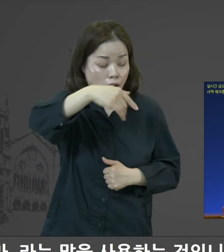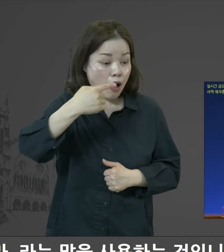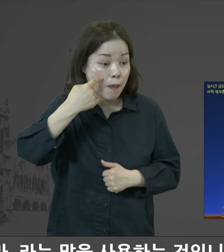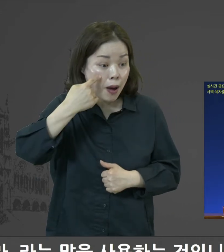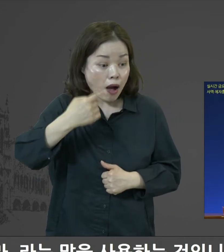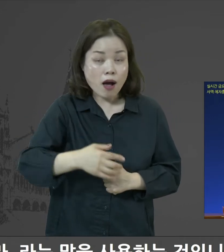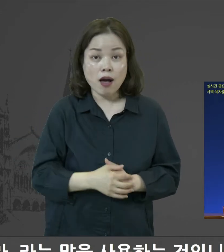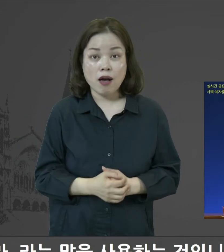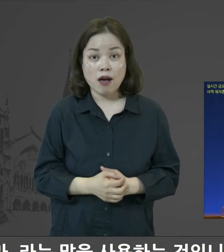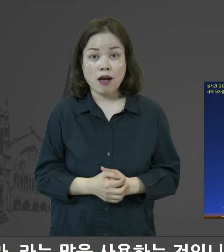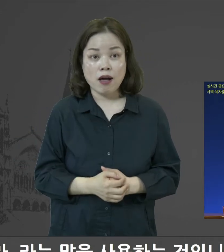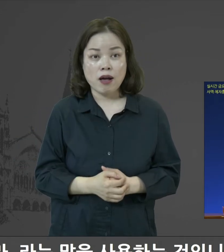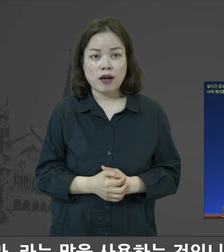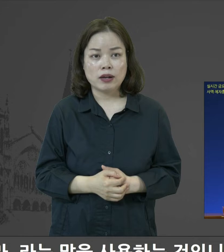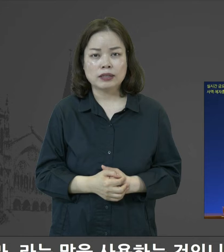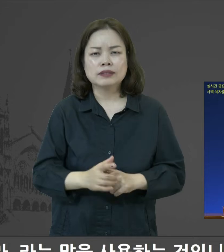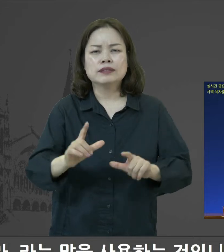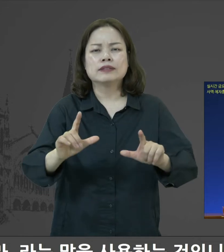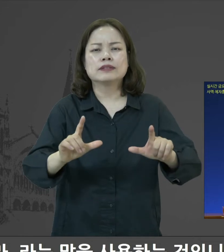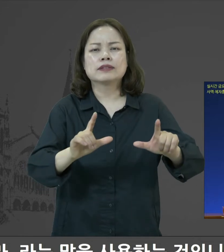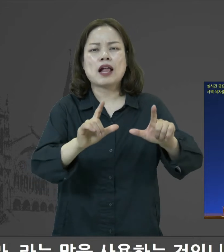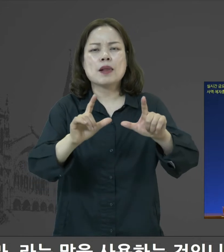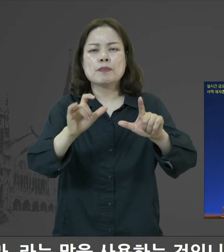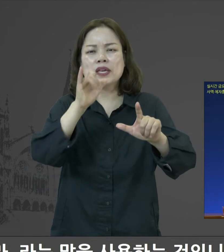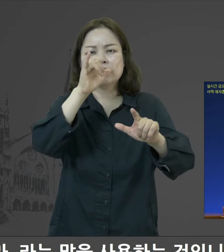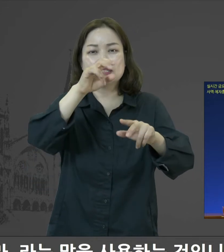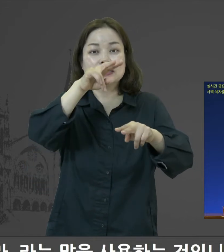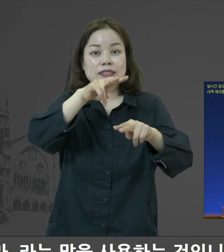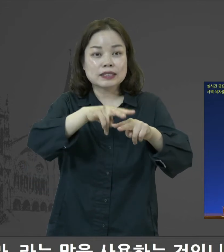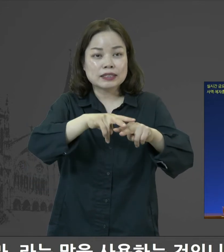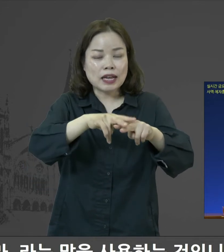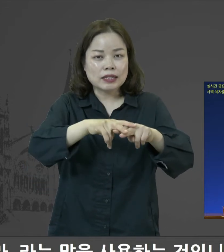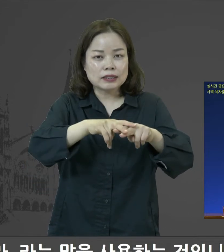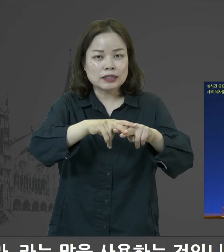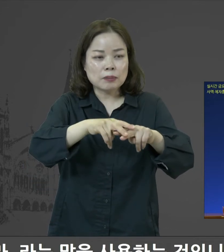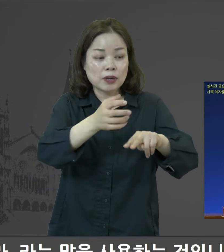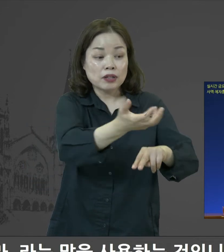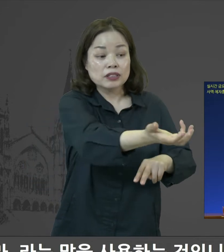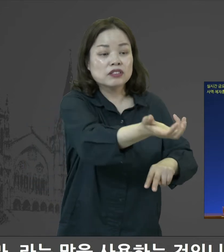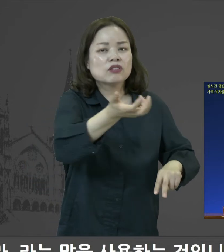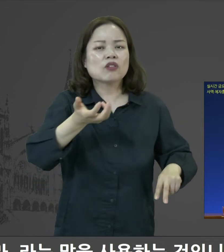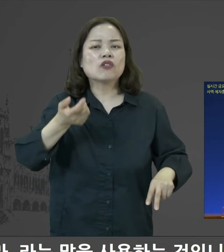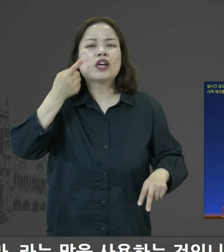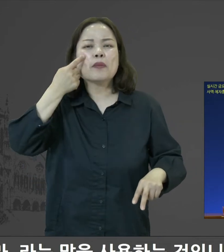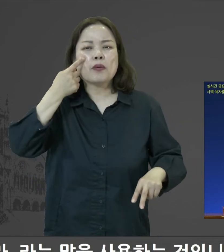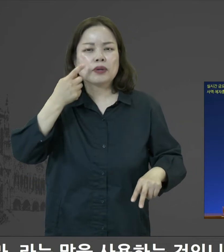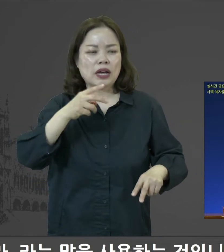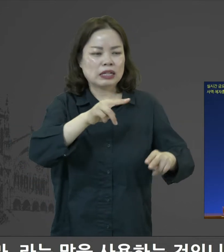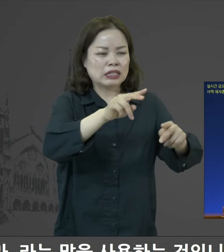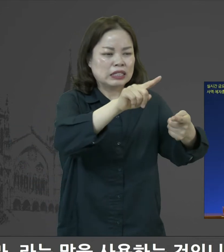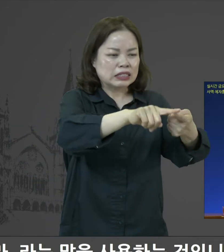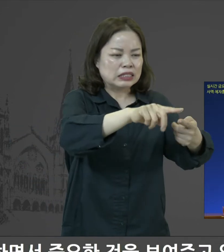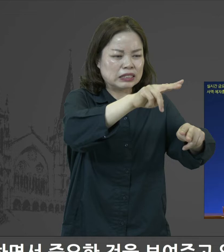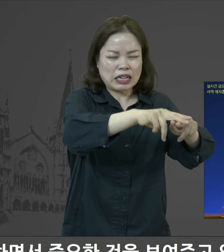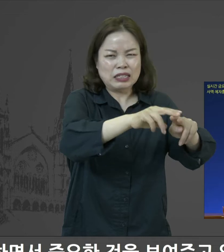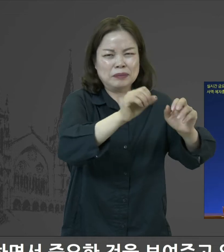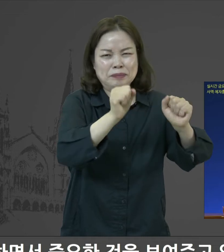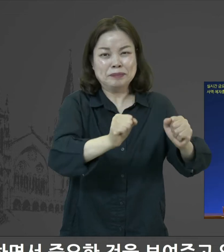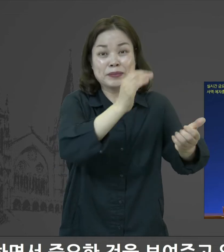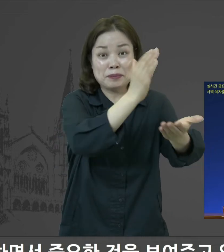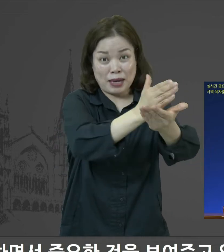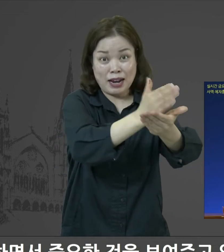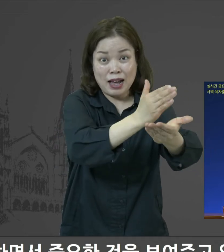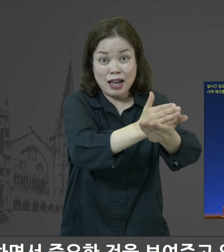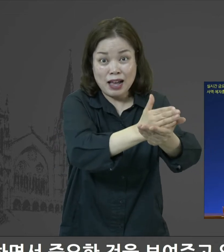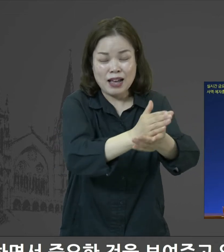말은 삶에 있는 자리를 한번 떠나보라는 겁니다. 그 자리에 머물러 그 자리에 있으면 안 되는 거죠.